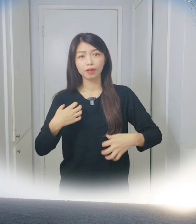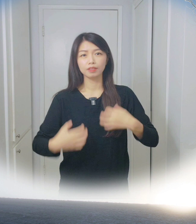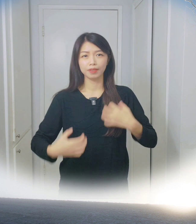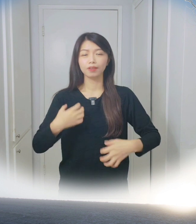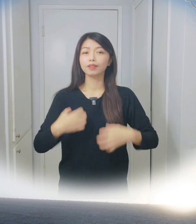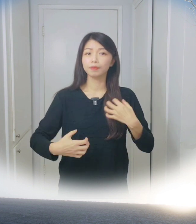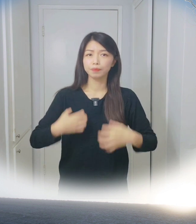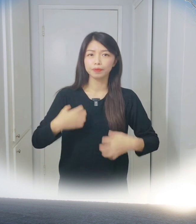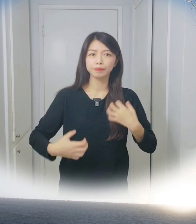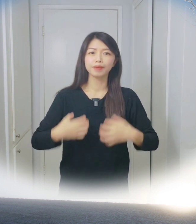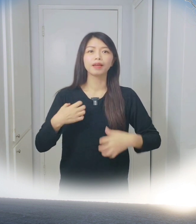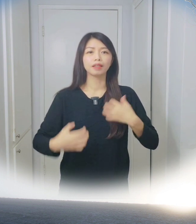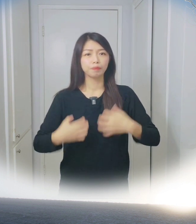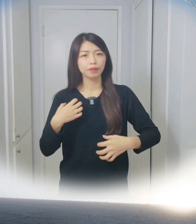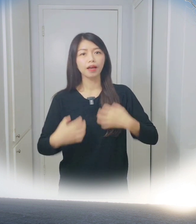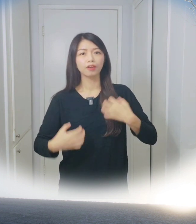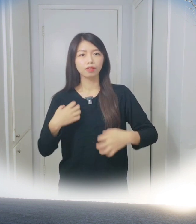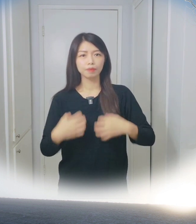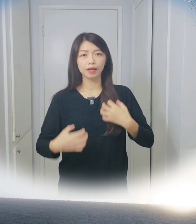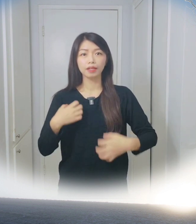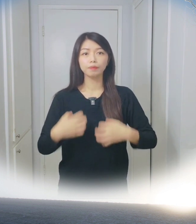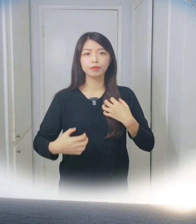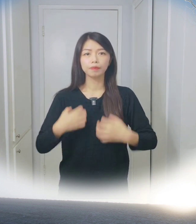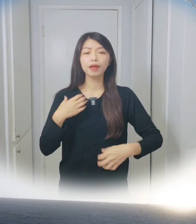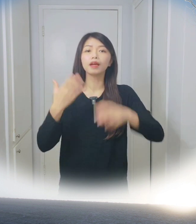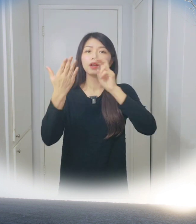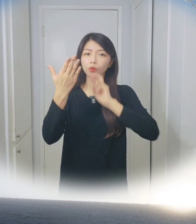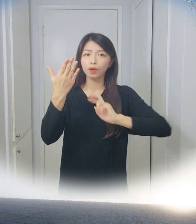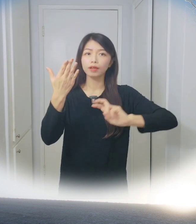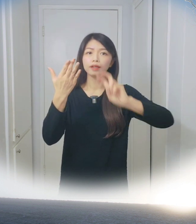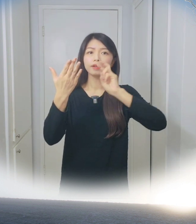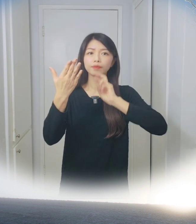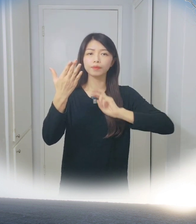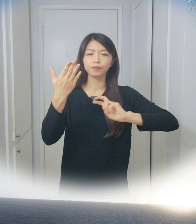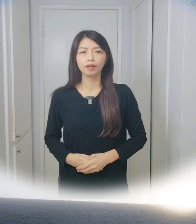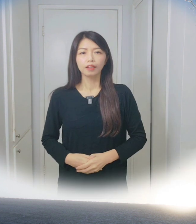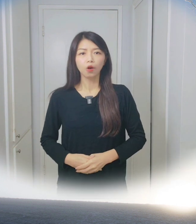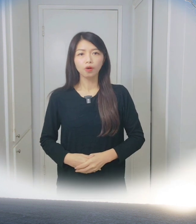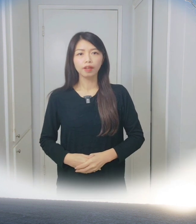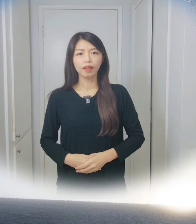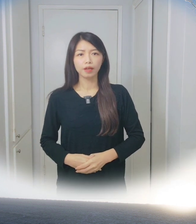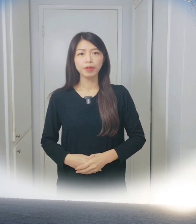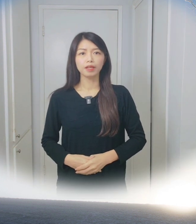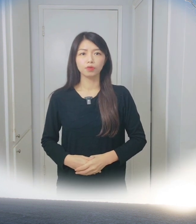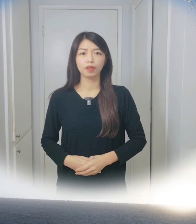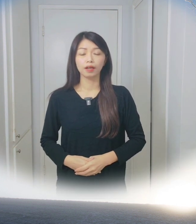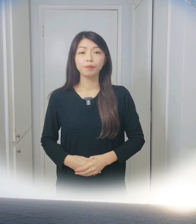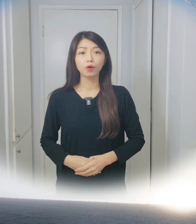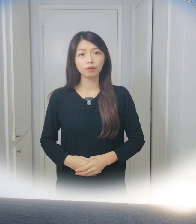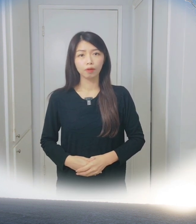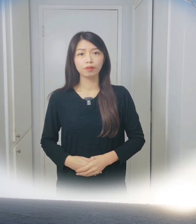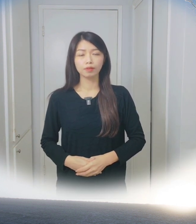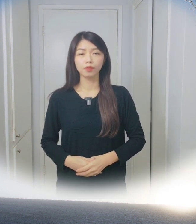긁어주신다고 생각하시면 돼요. 기쁘다 이런 뜻입니다. 기쁨의 노래를 영원한 나의 빛 예수께.